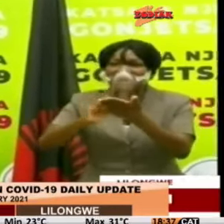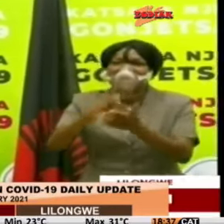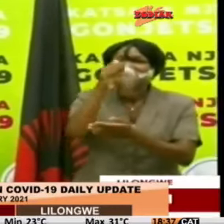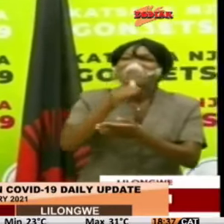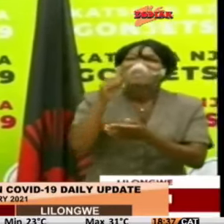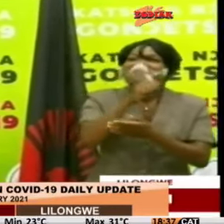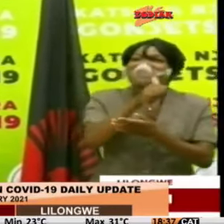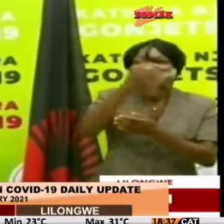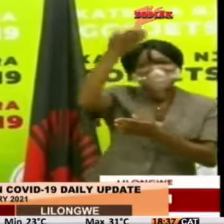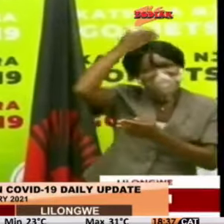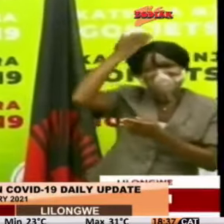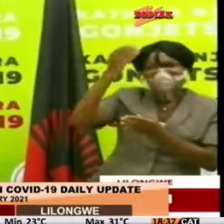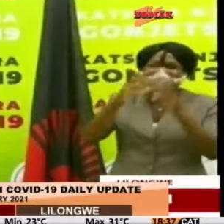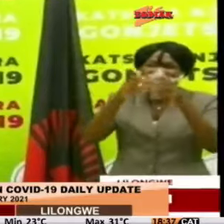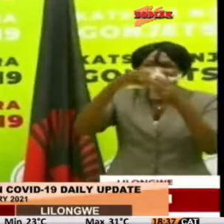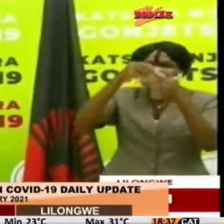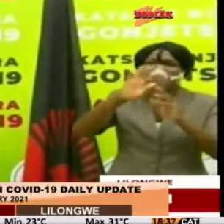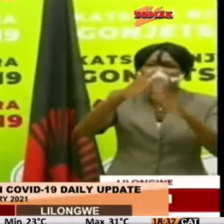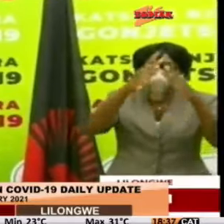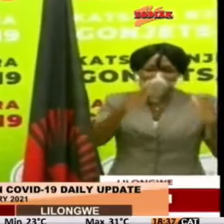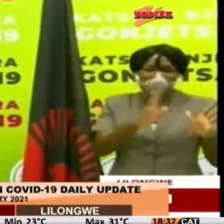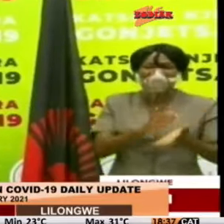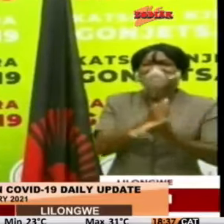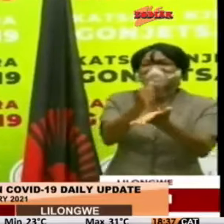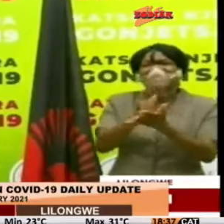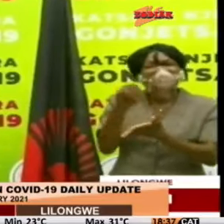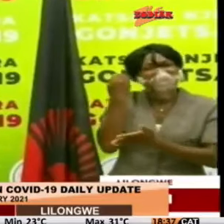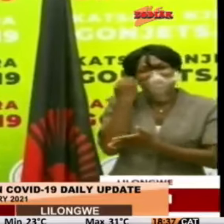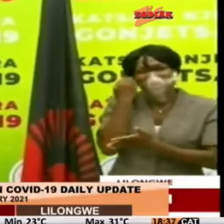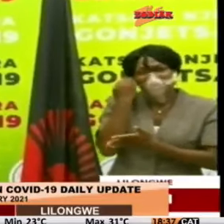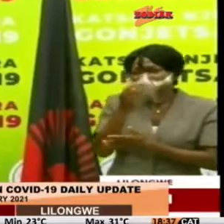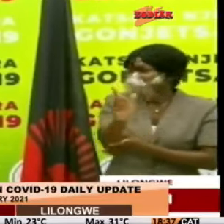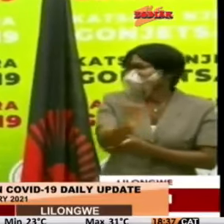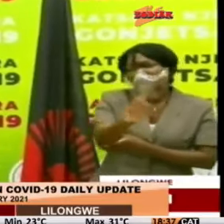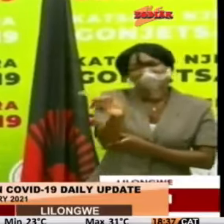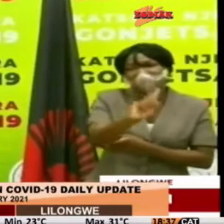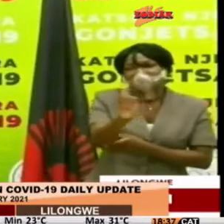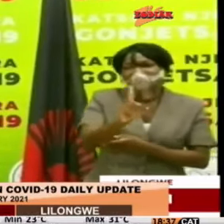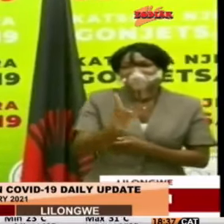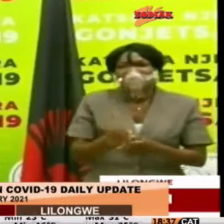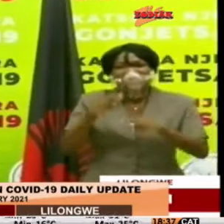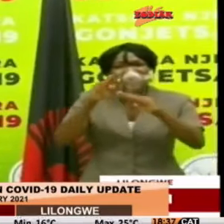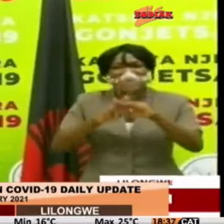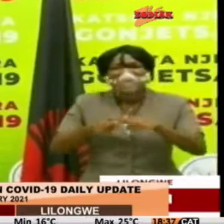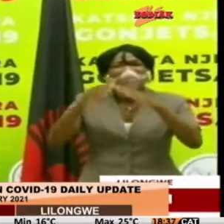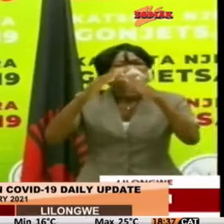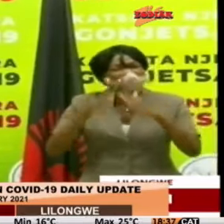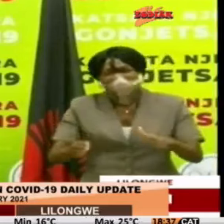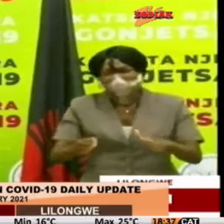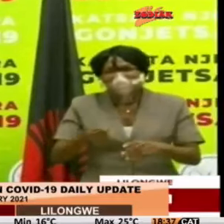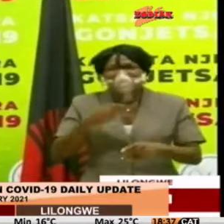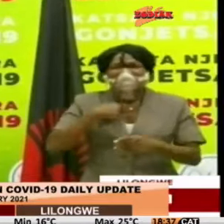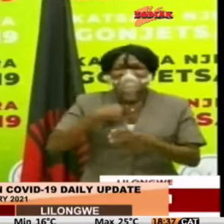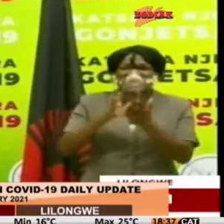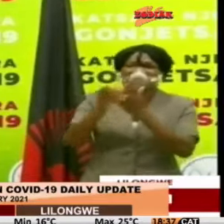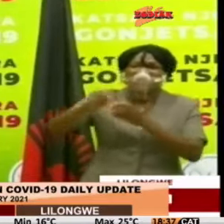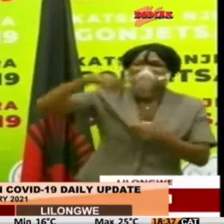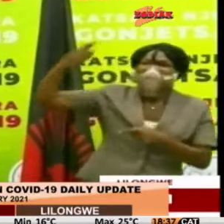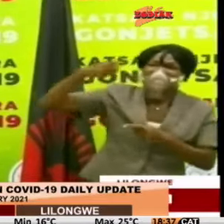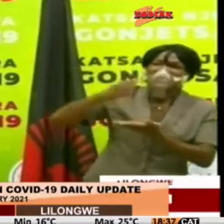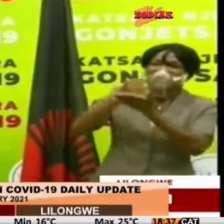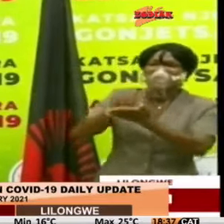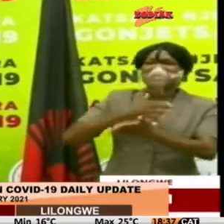timapangira patient wathu wa COVID-19 ndiye kungokhala kunyumba kuti ayi basi ndili ndi oxygen ayi zimene